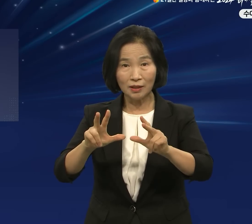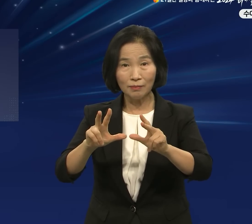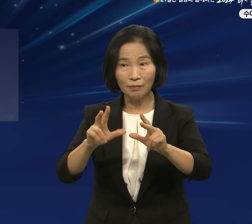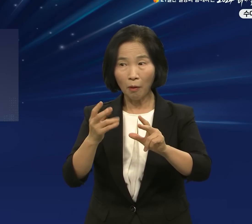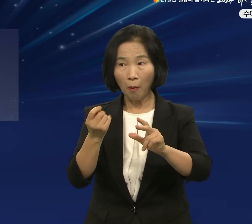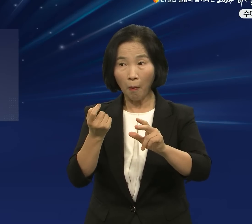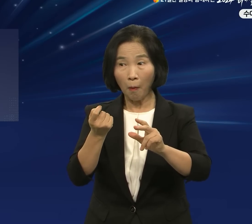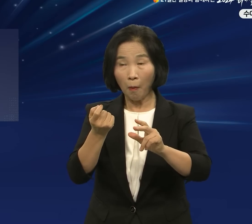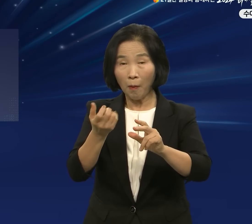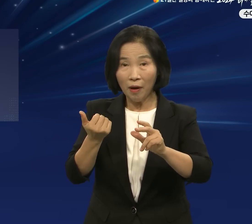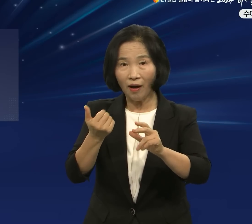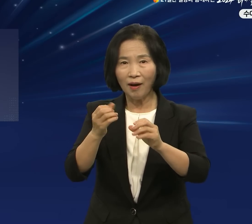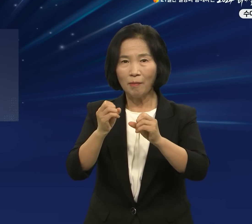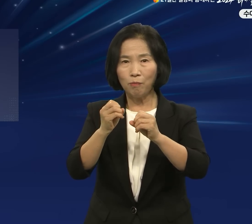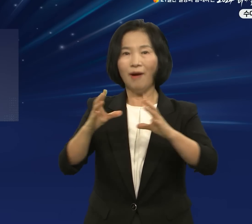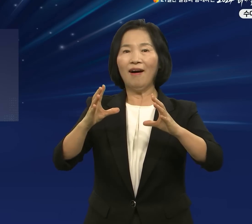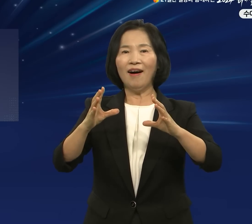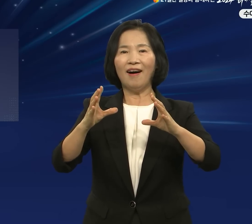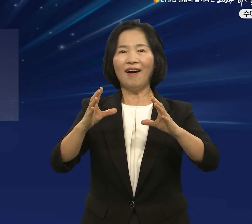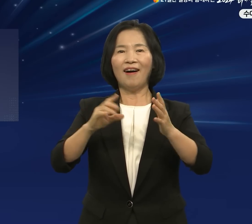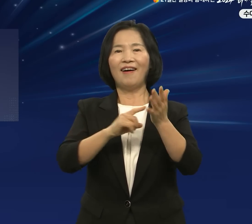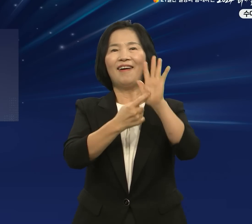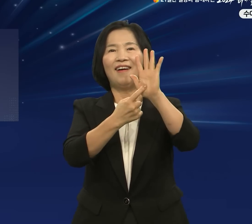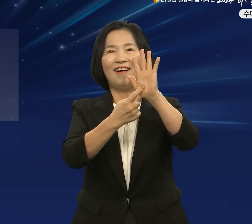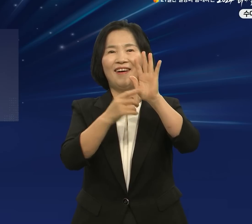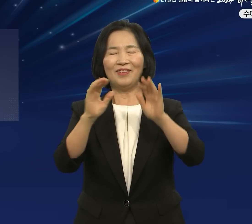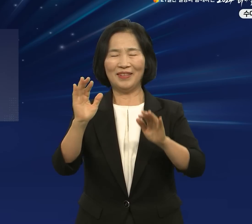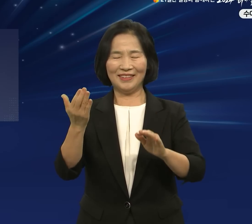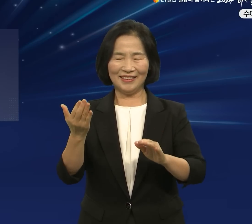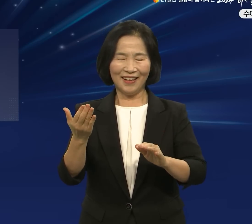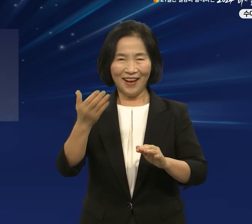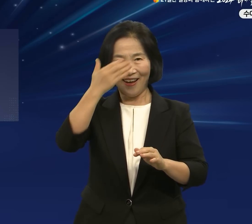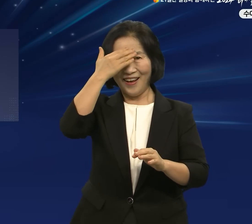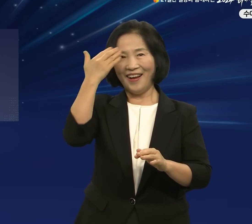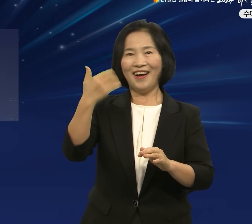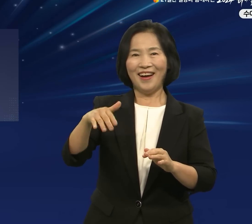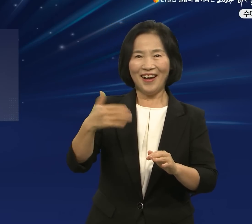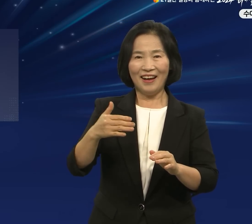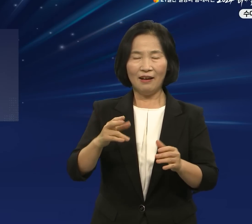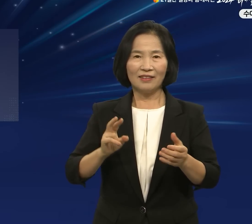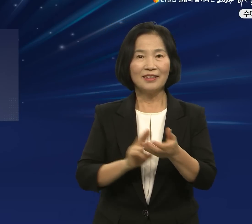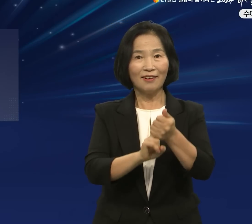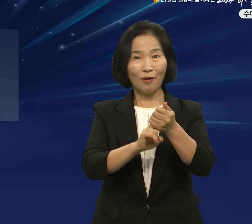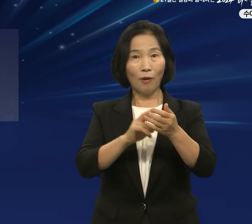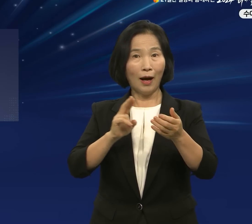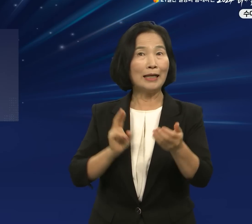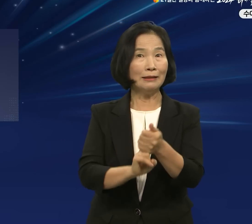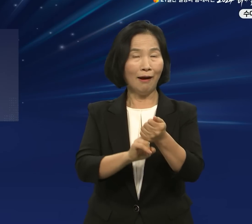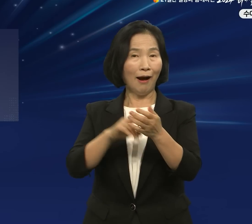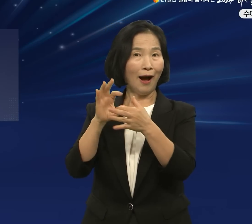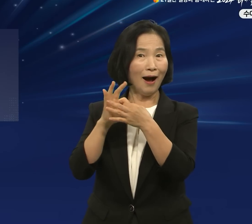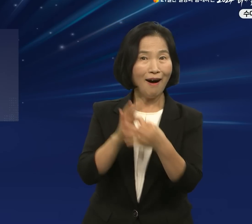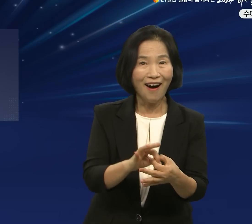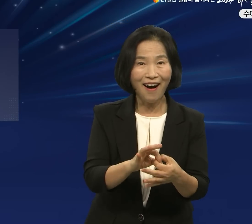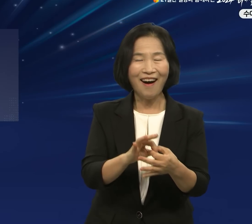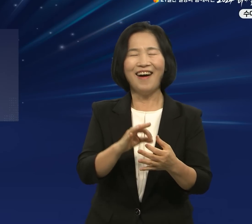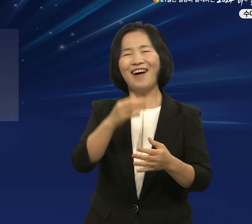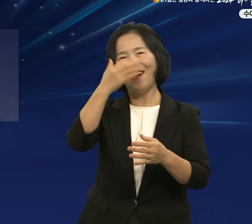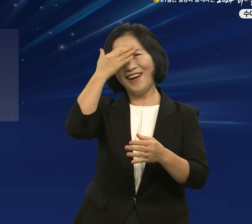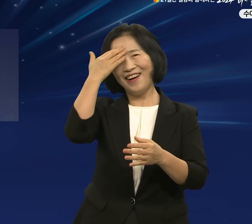초 전에 이렇게 라이팅이 들어왔습니다. 기적의 연속인 것 같습니다.